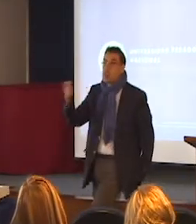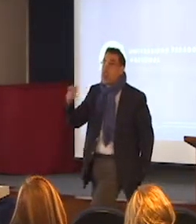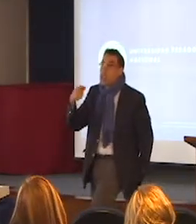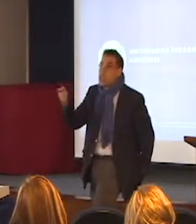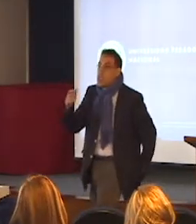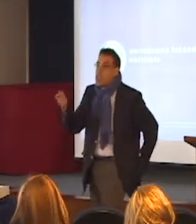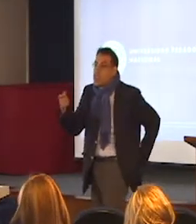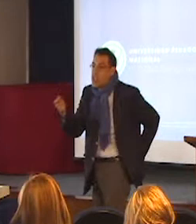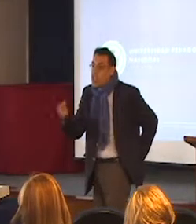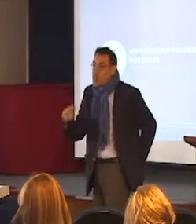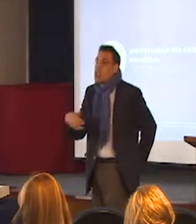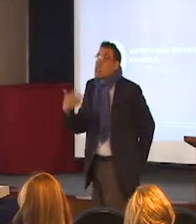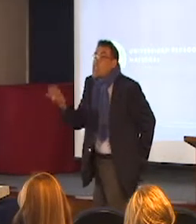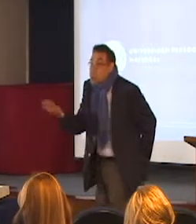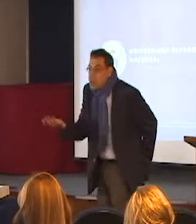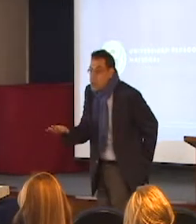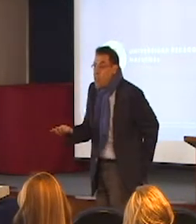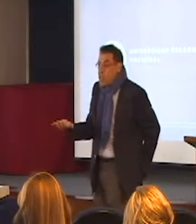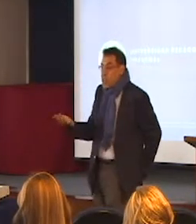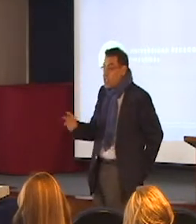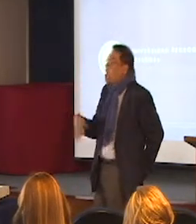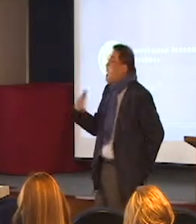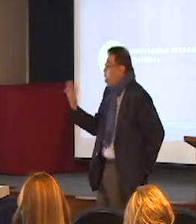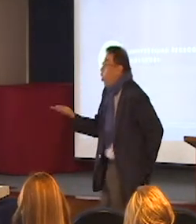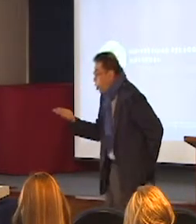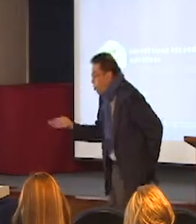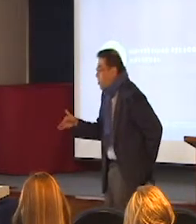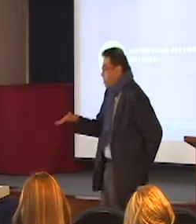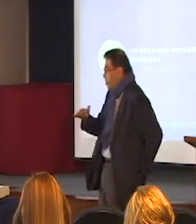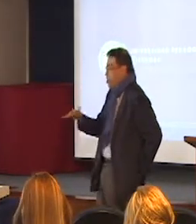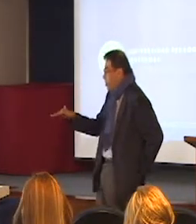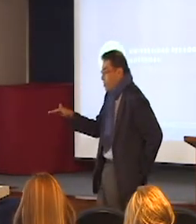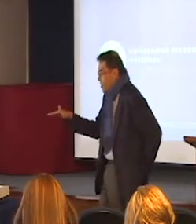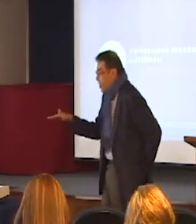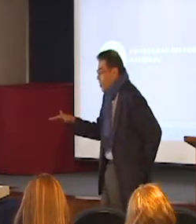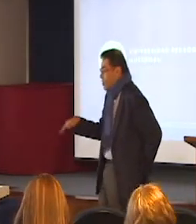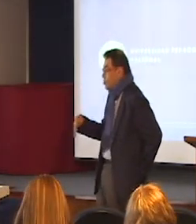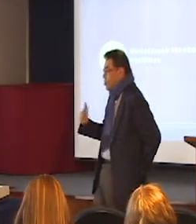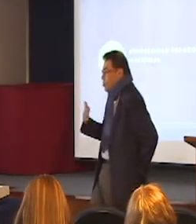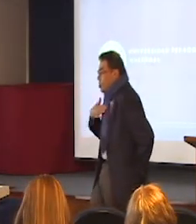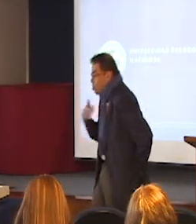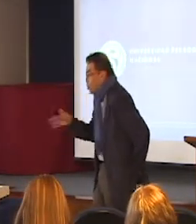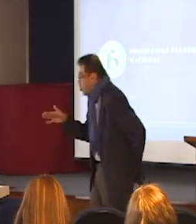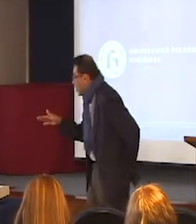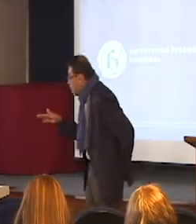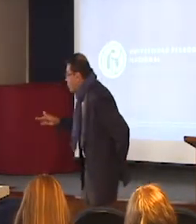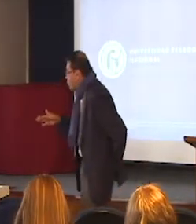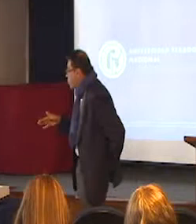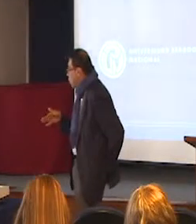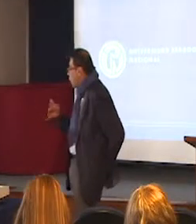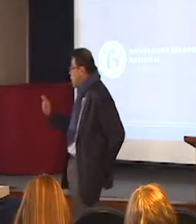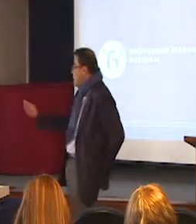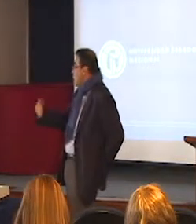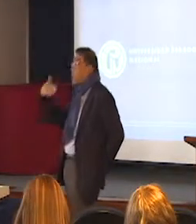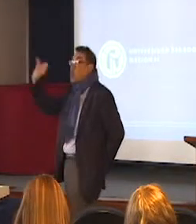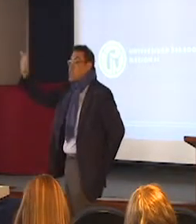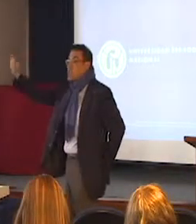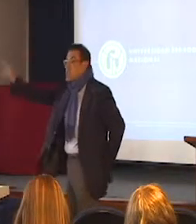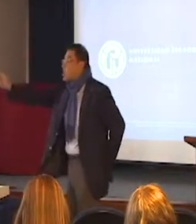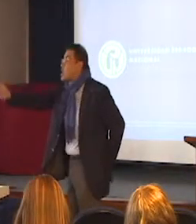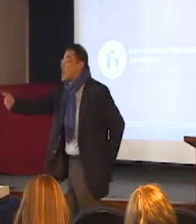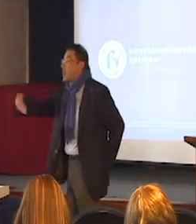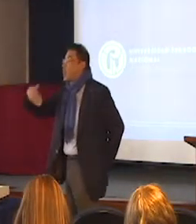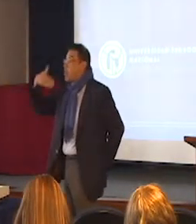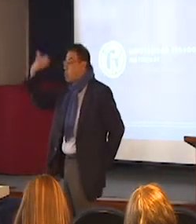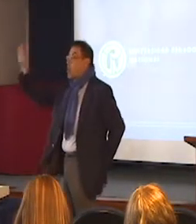simples señalamientos o de esas comunicaciones incipientes que obviamente son necesarias en el proceso, todos arrancamos por